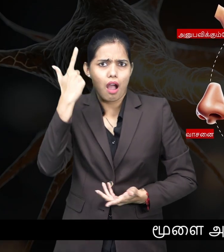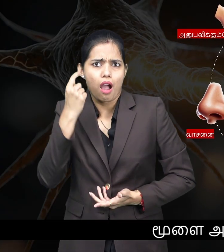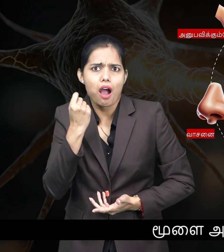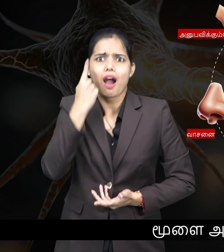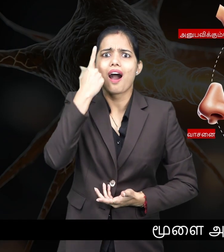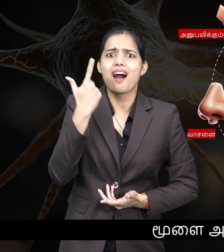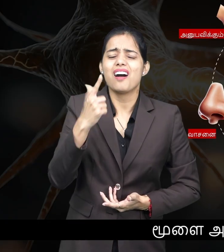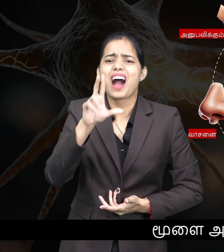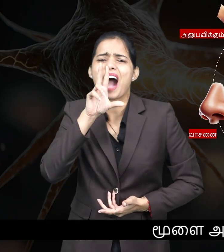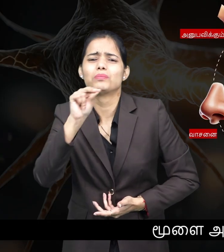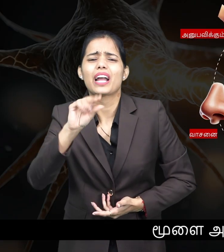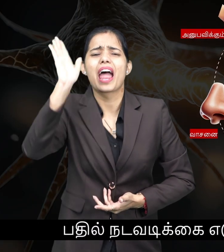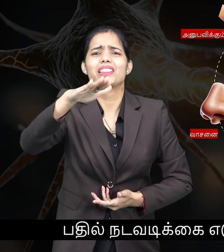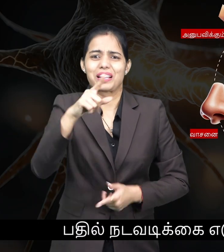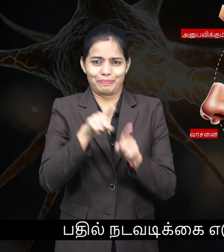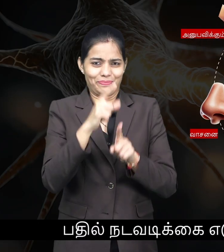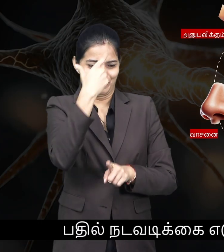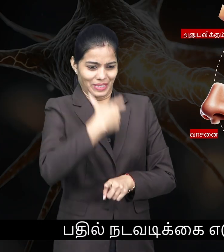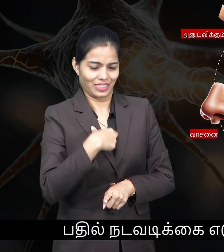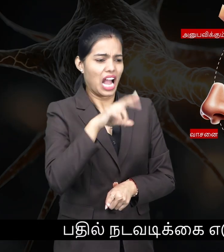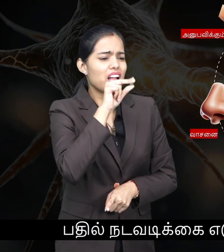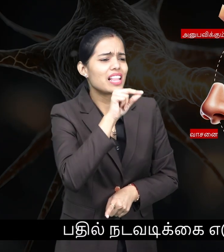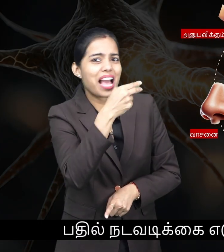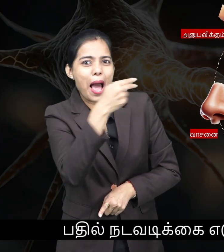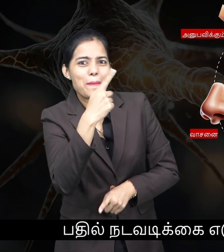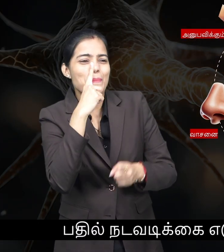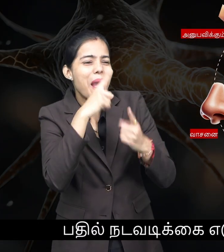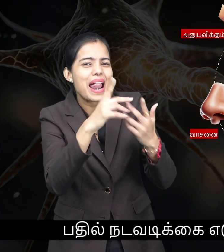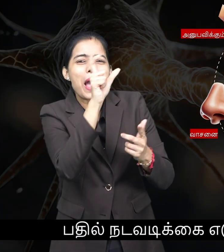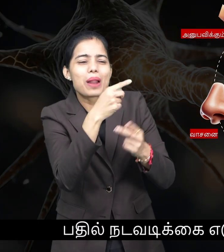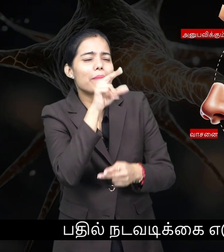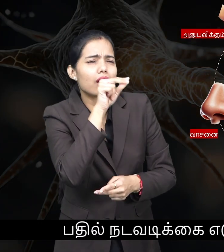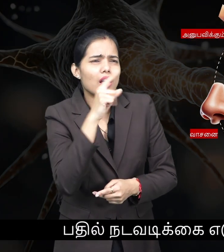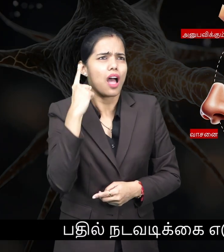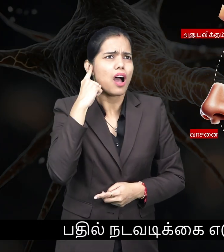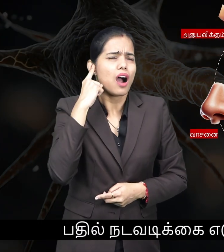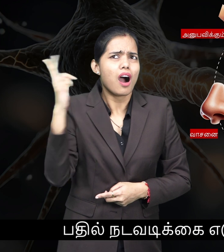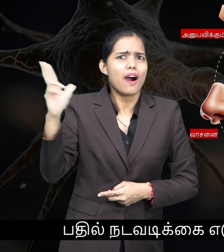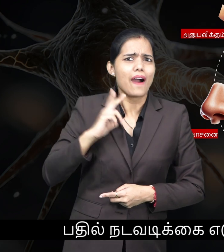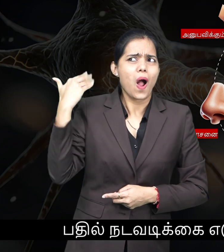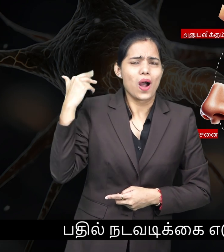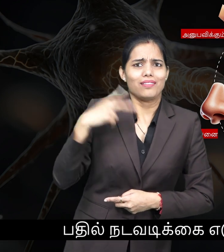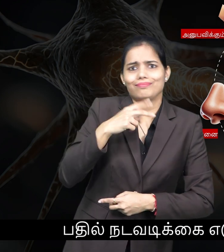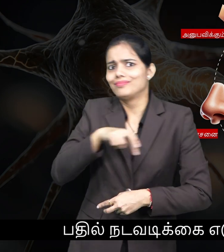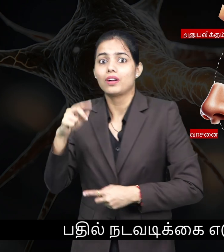மூளை அதை புரிந்து கொண்டு பதில் நடவடிக்கை எடுக்க உடலுக்கு அறிவுறுத்துகிறது.